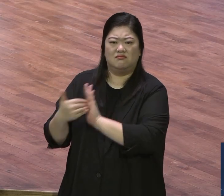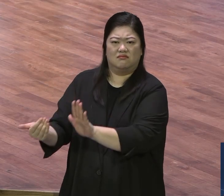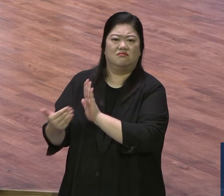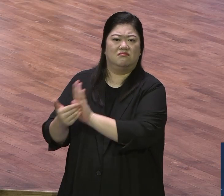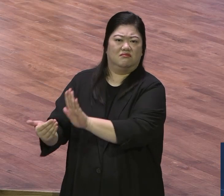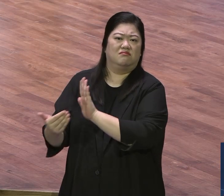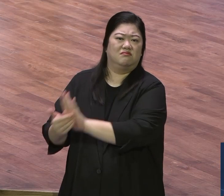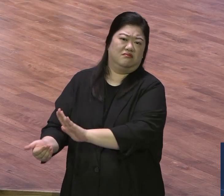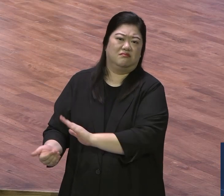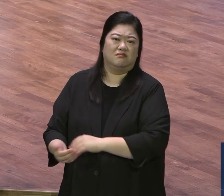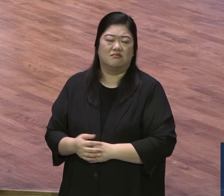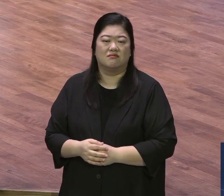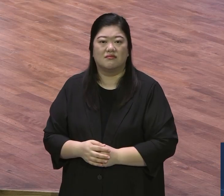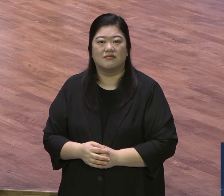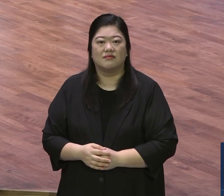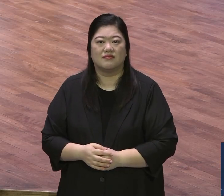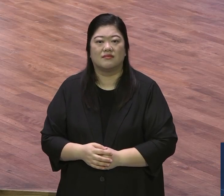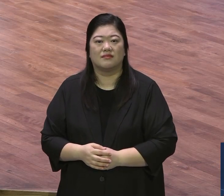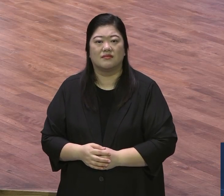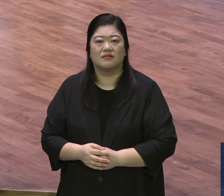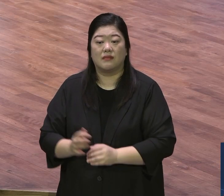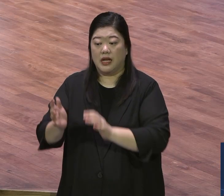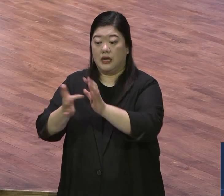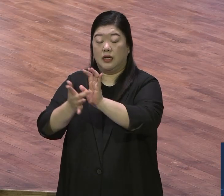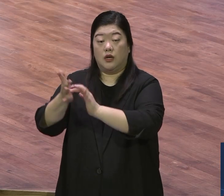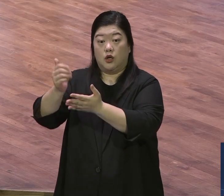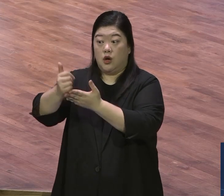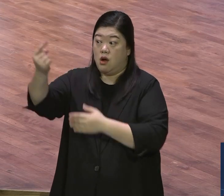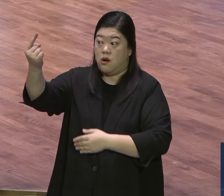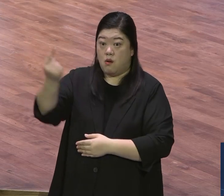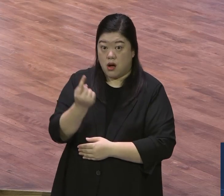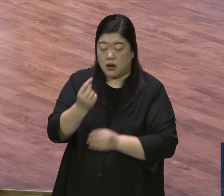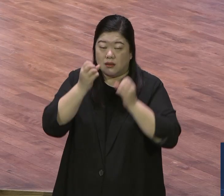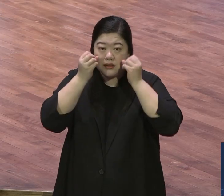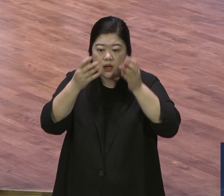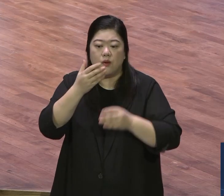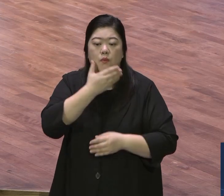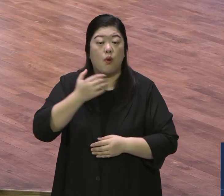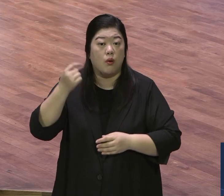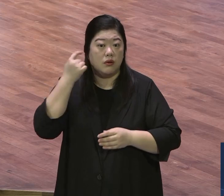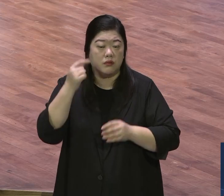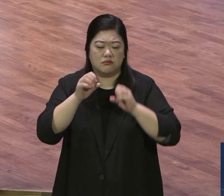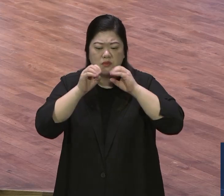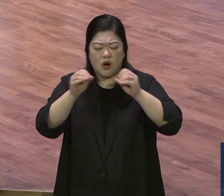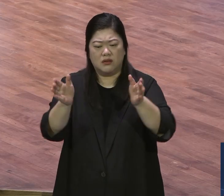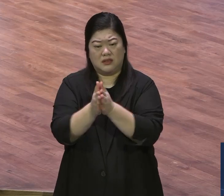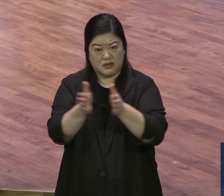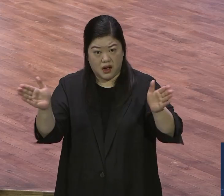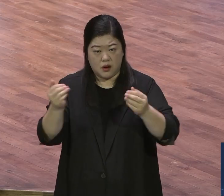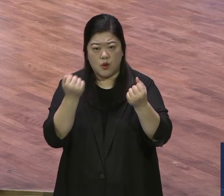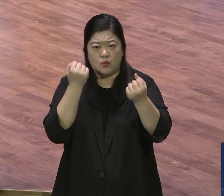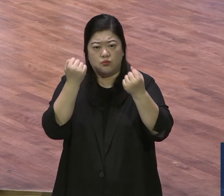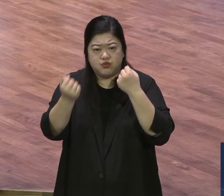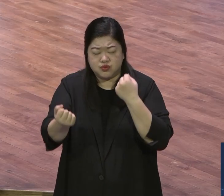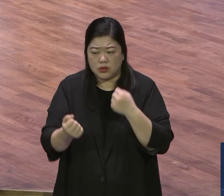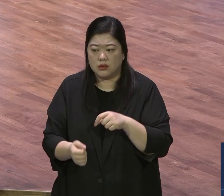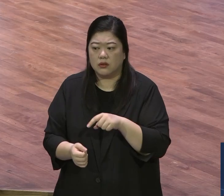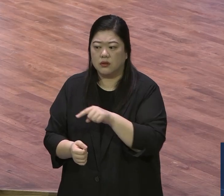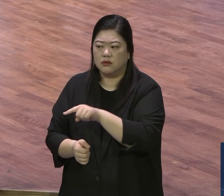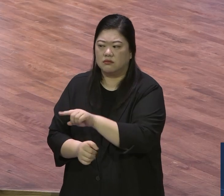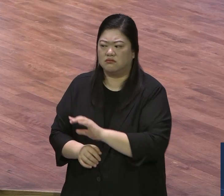새로운 복음시대가 열렸음에도 불구하고 이들은 전통과 열법에 얽매해가지고 종교생활의 저주